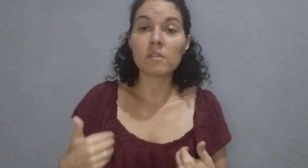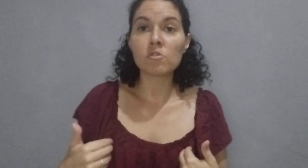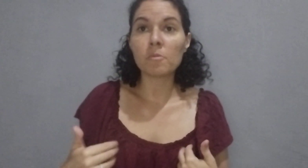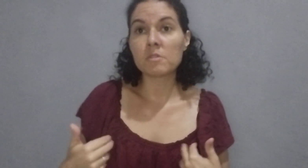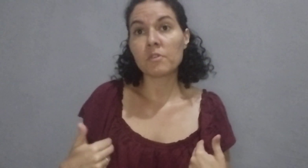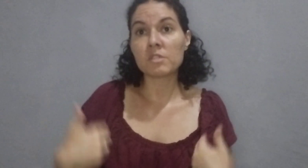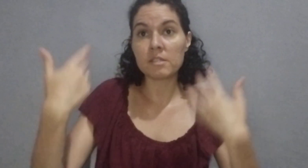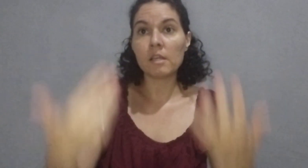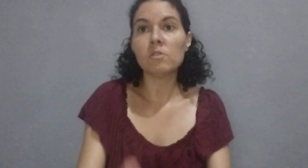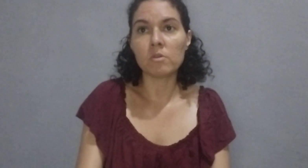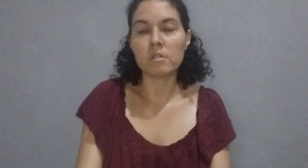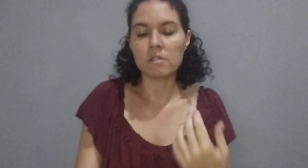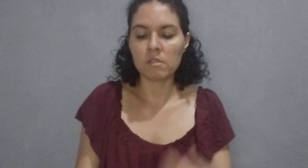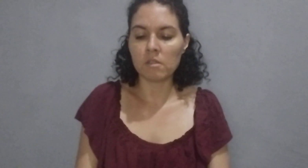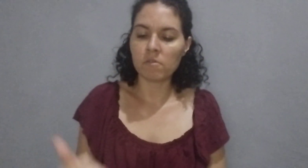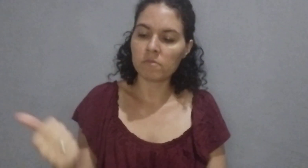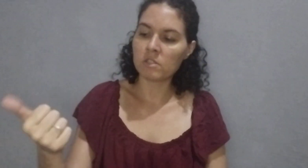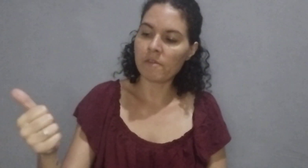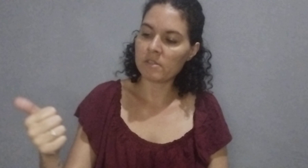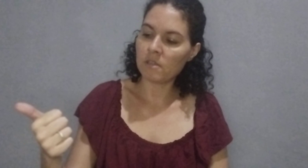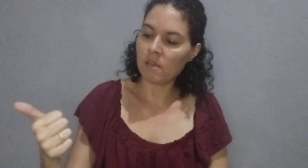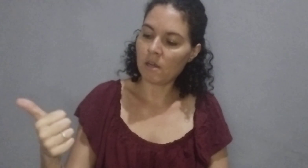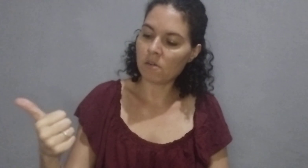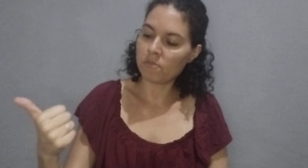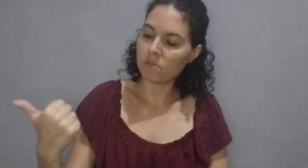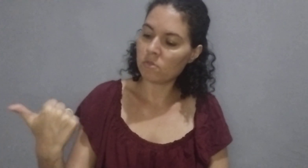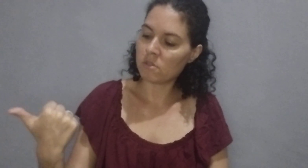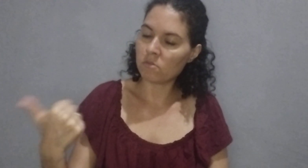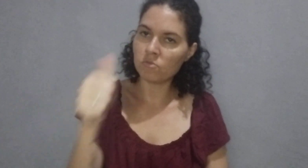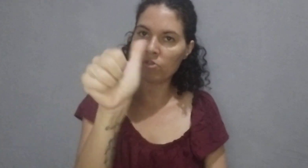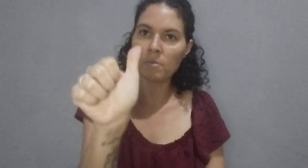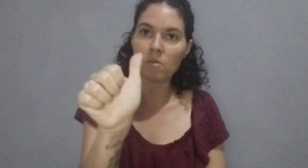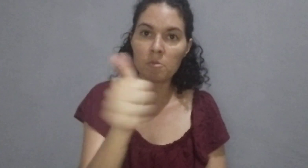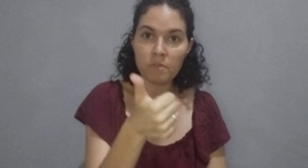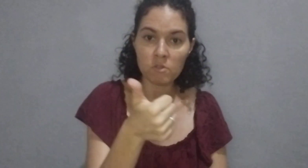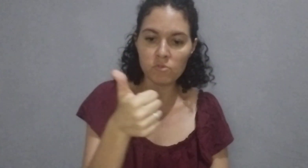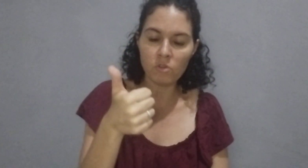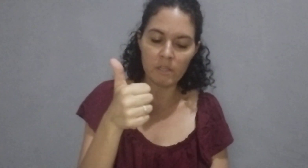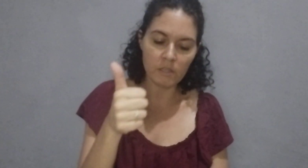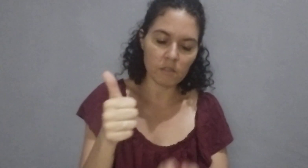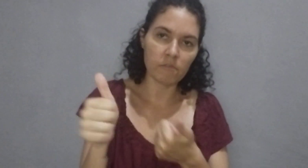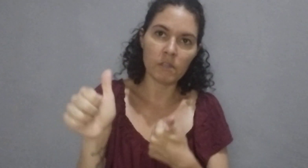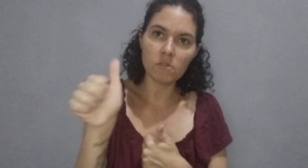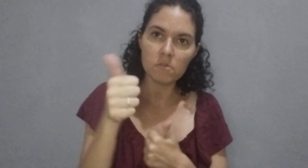explicitando como se fossem seguidores. Então, você vai fazer a configuração de mão como se fosse um joinha, tá vendo?